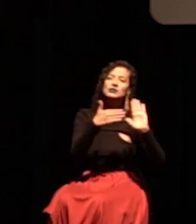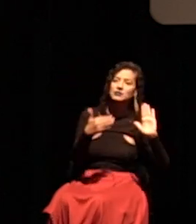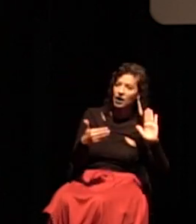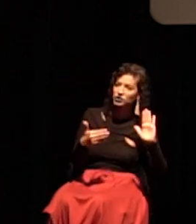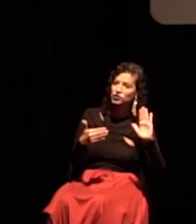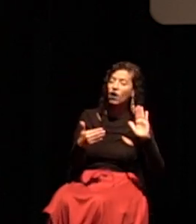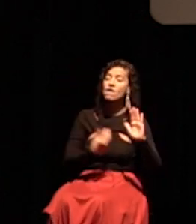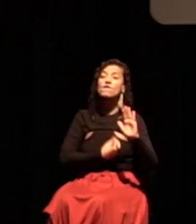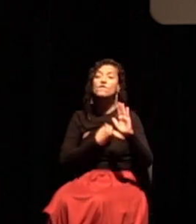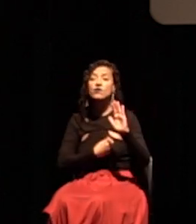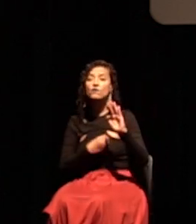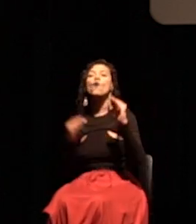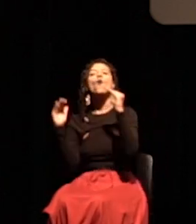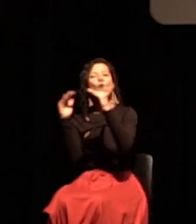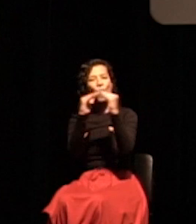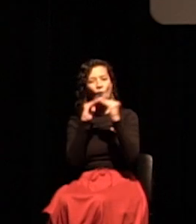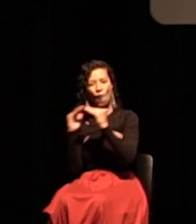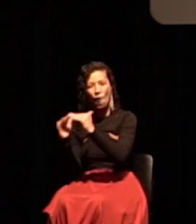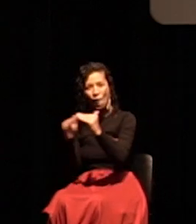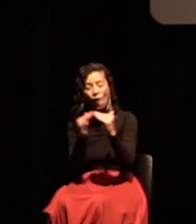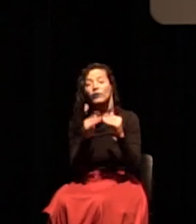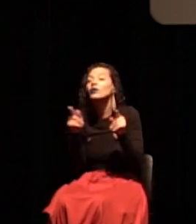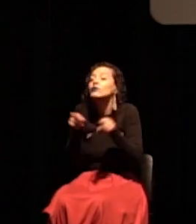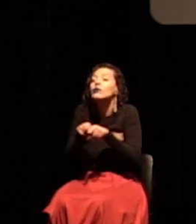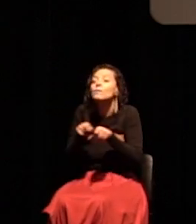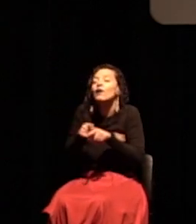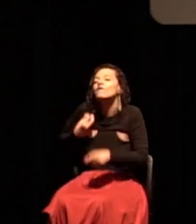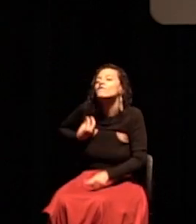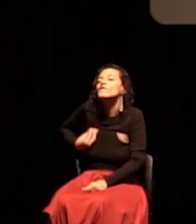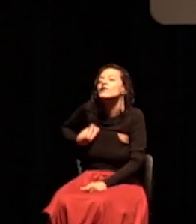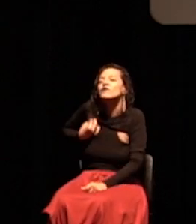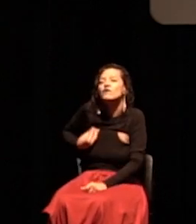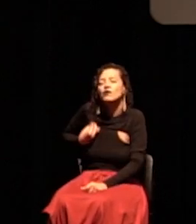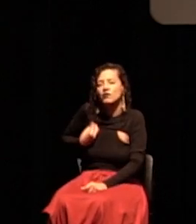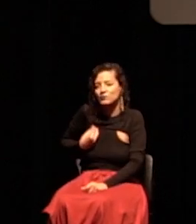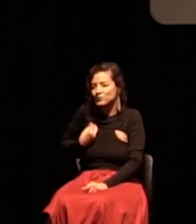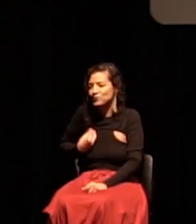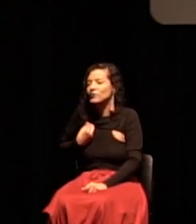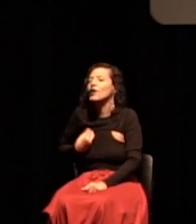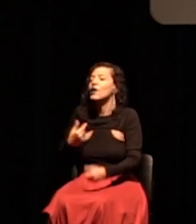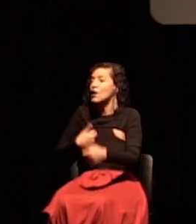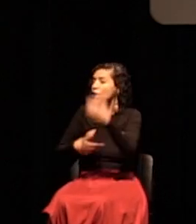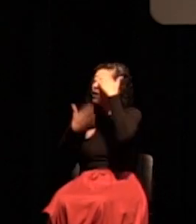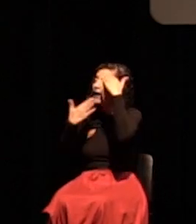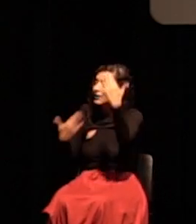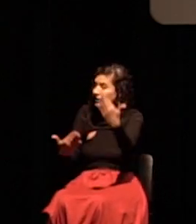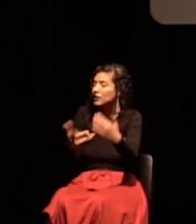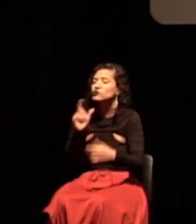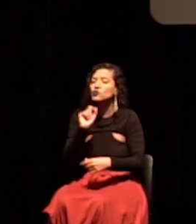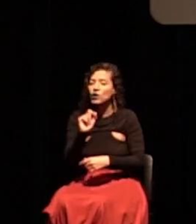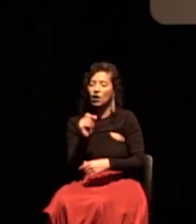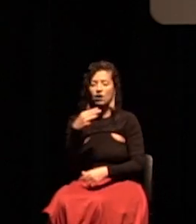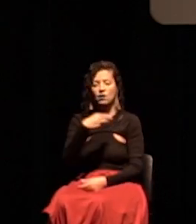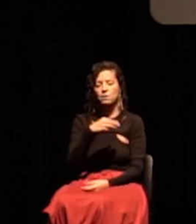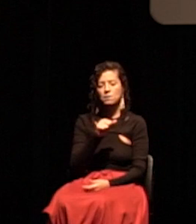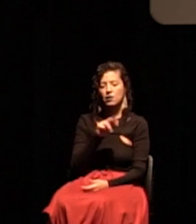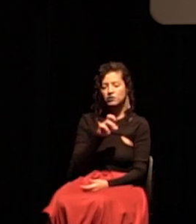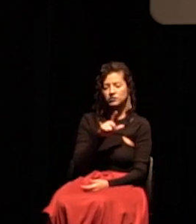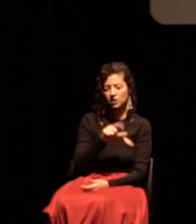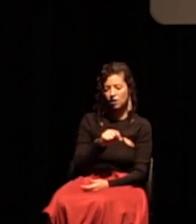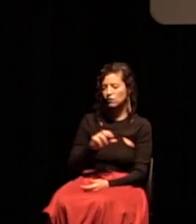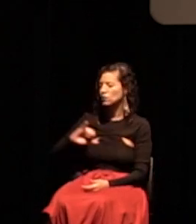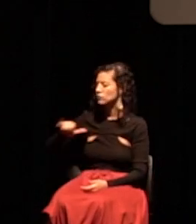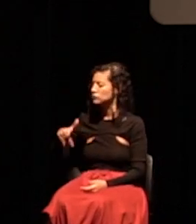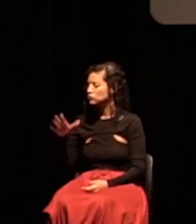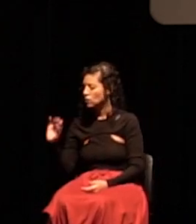mas, principalmente, e aí vai o meu agradecimento, então, ao Marcelo, ao João, à Sônia,